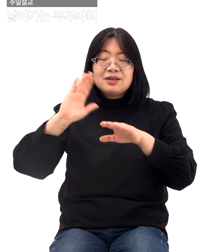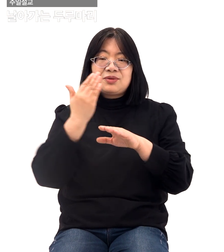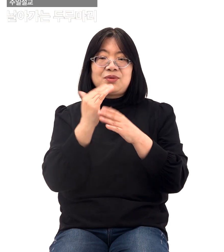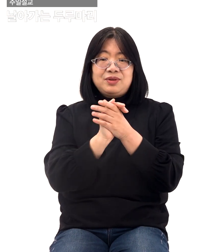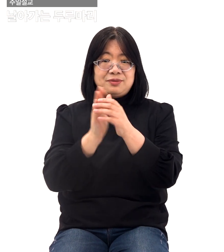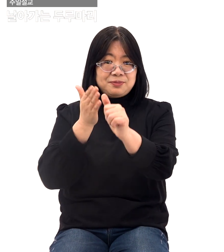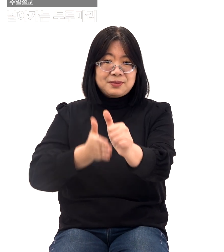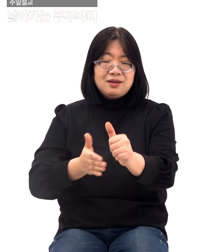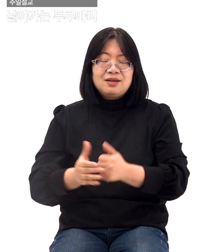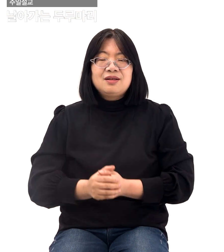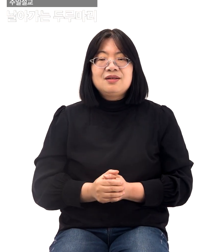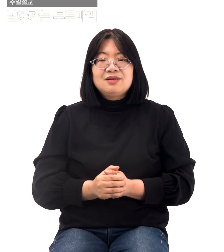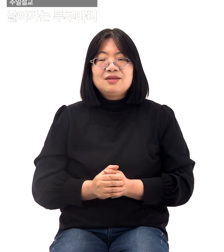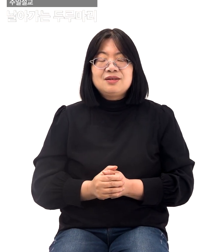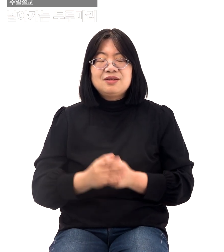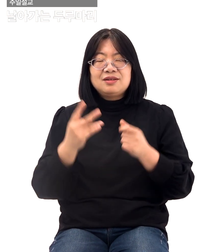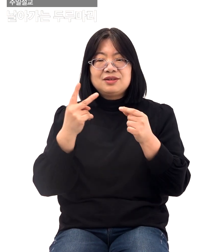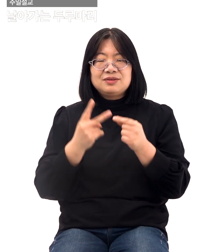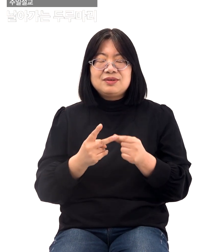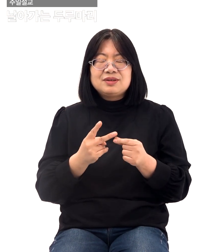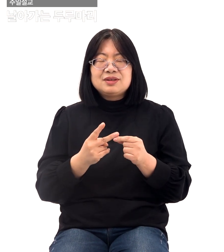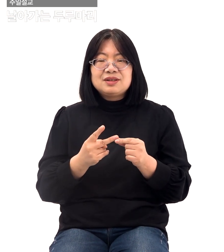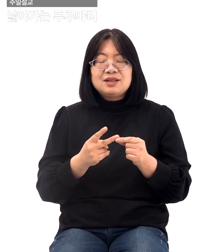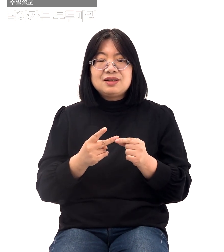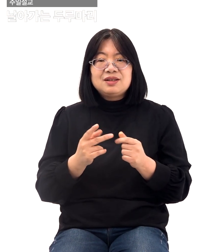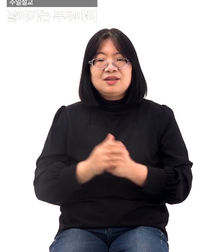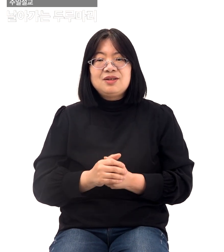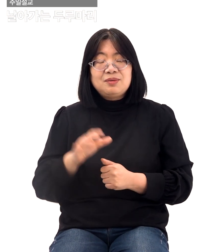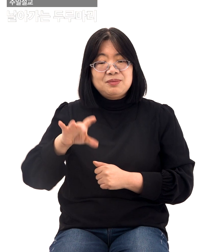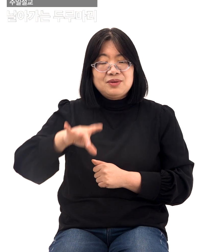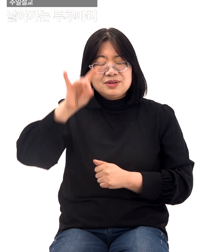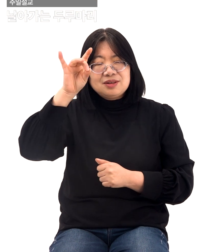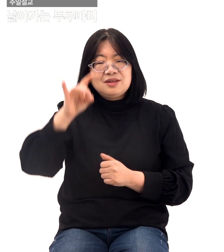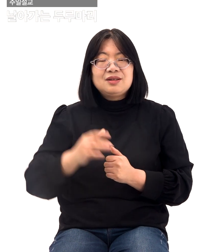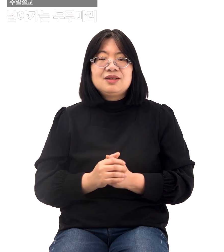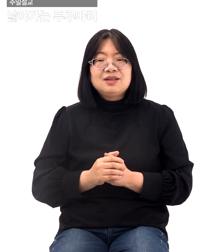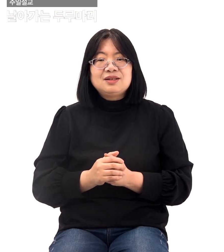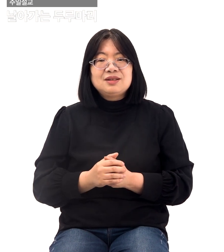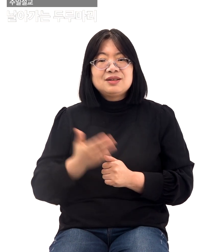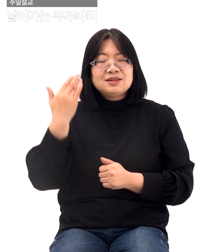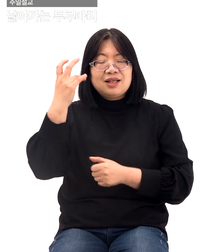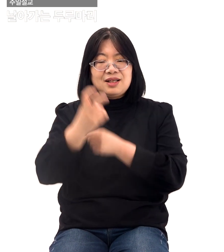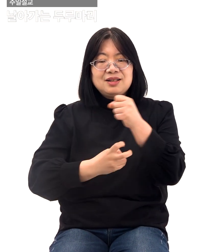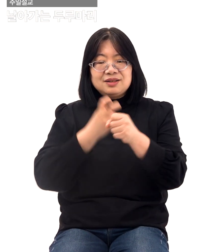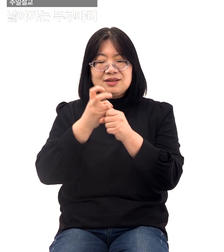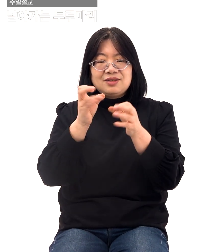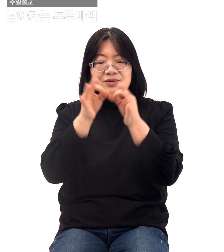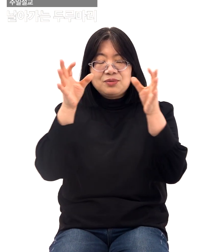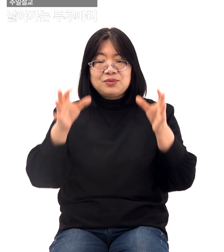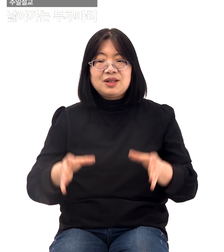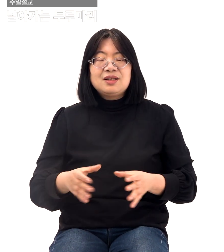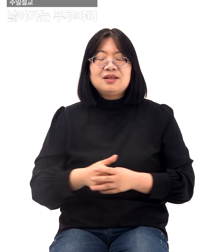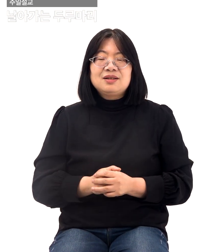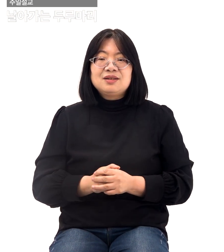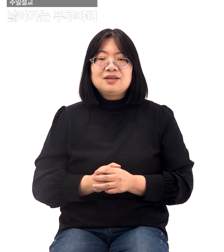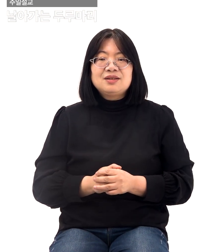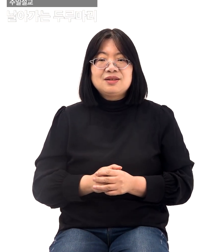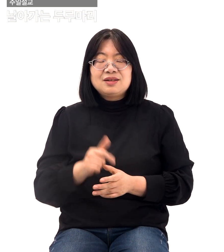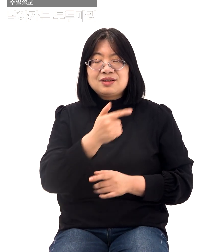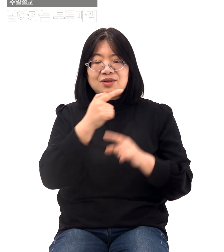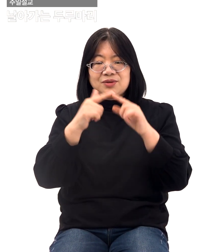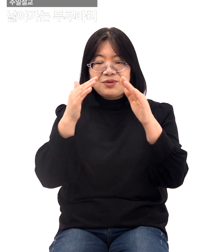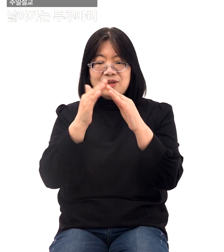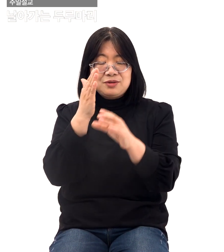주시기 바랍니다. 두 번째는 먼저 지난 20년 동안